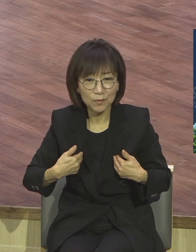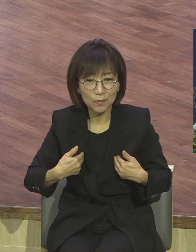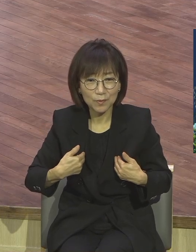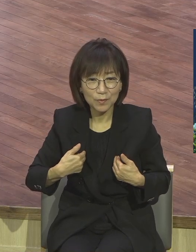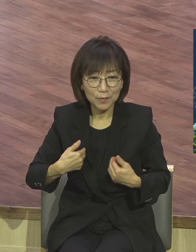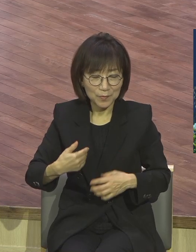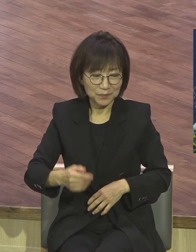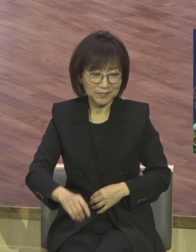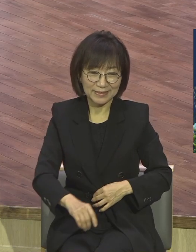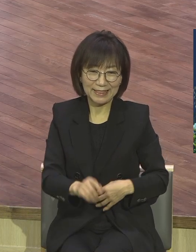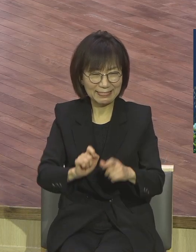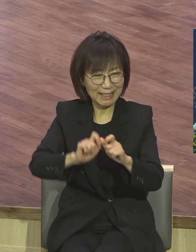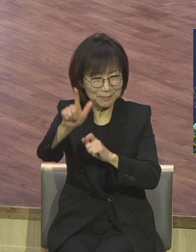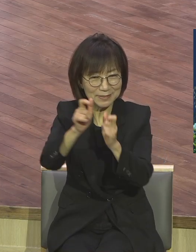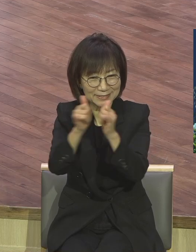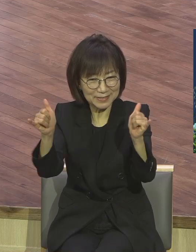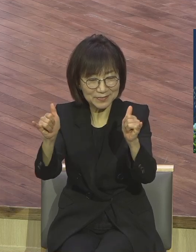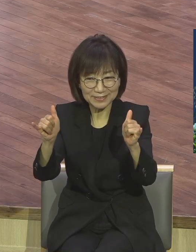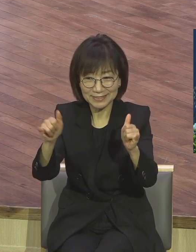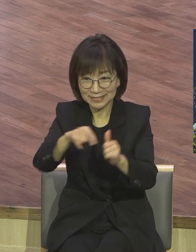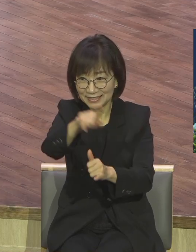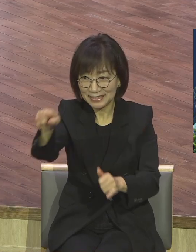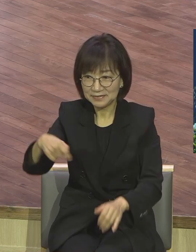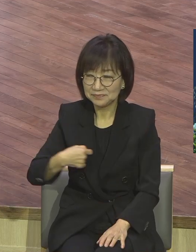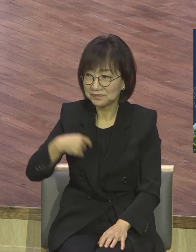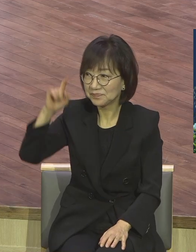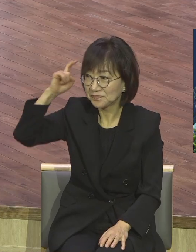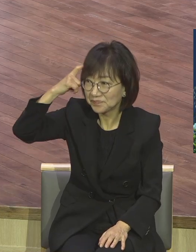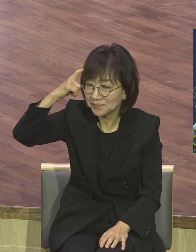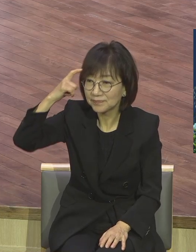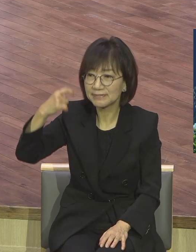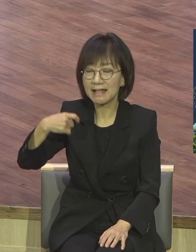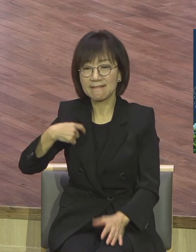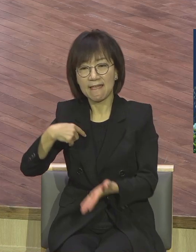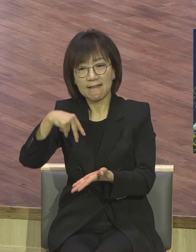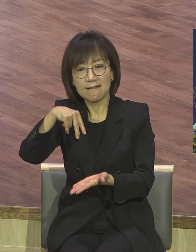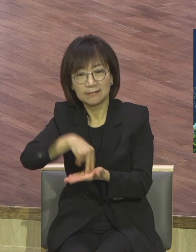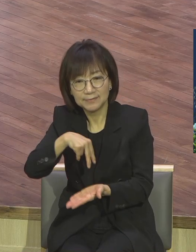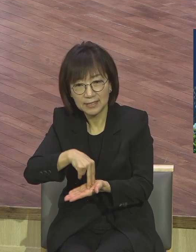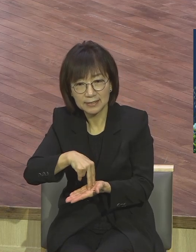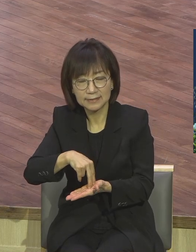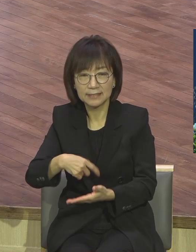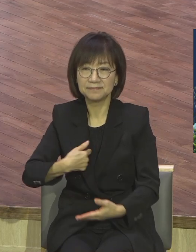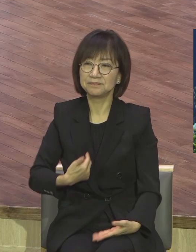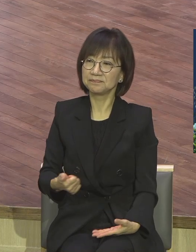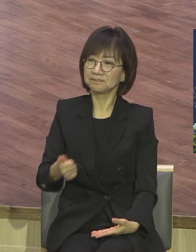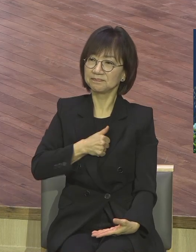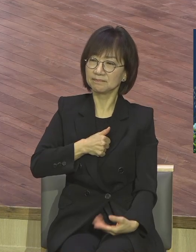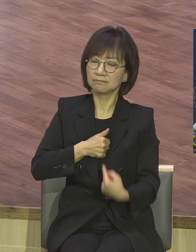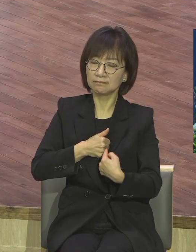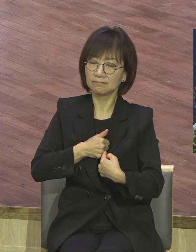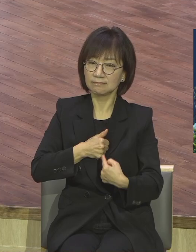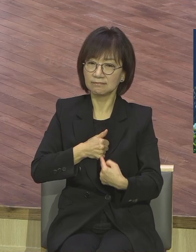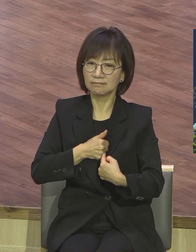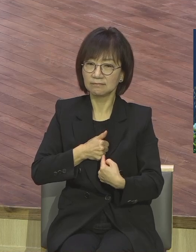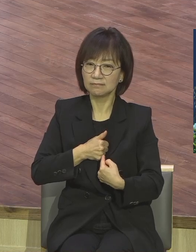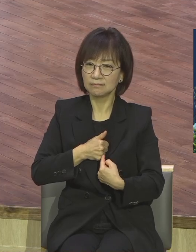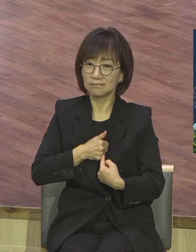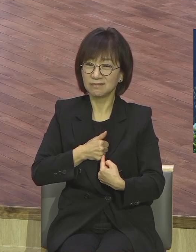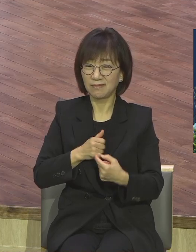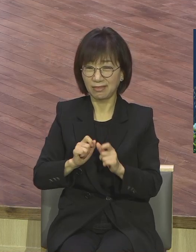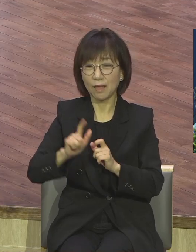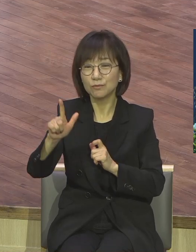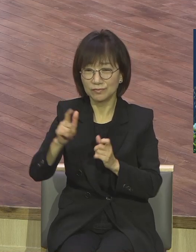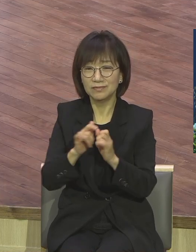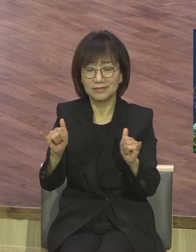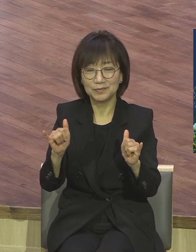대부분의 사람들은 내 생각, 내 입장, 내 주장, 내 자존심에 사로잡혀